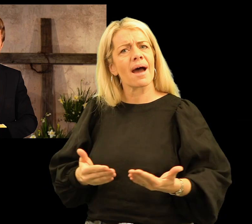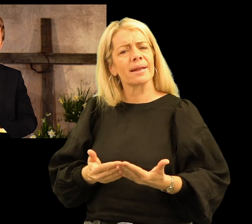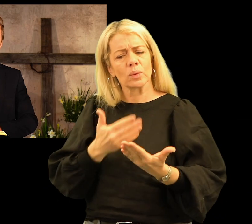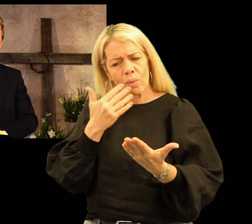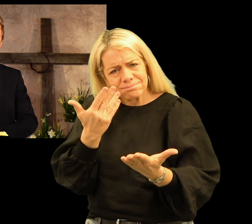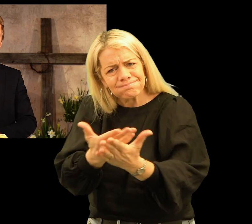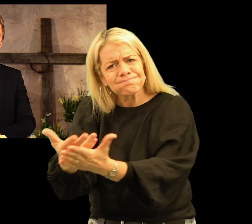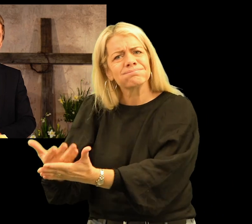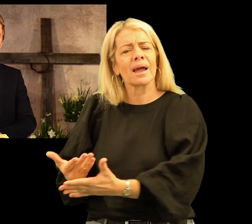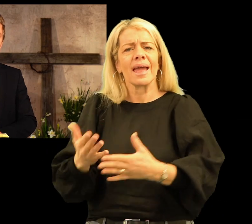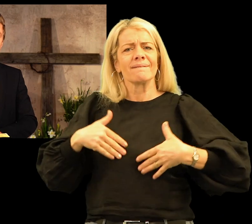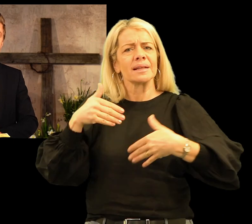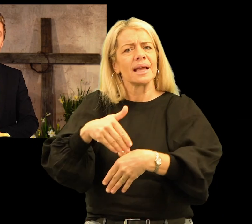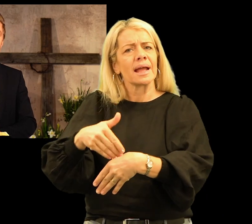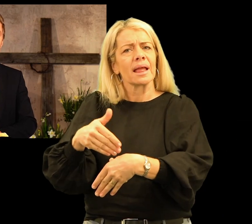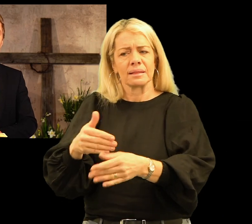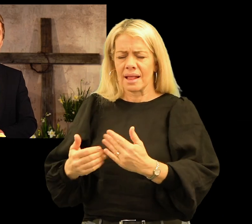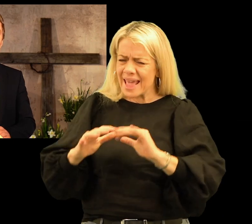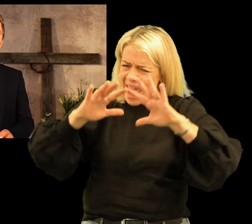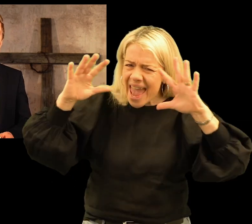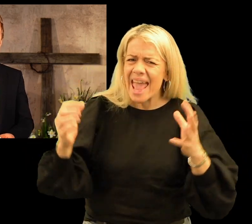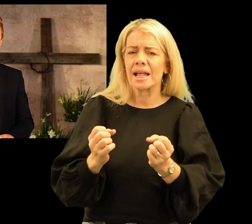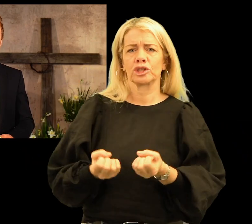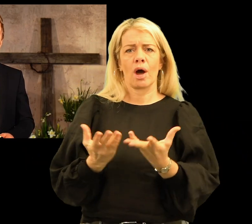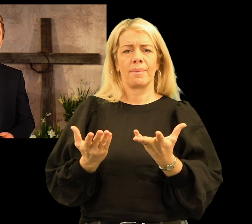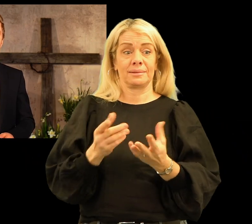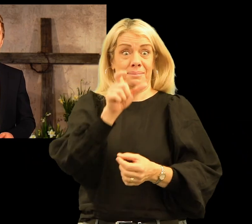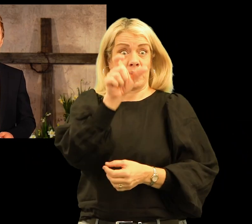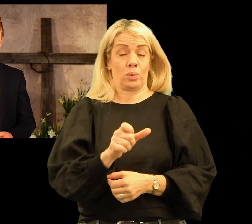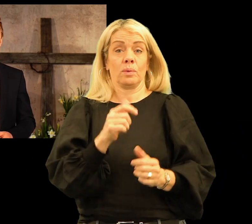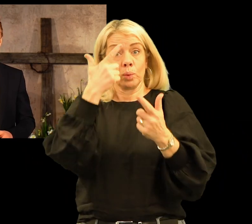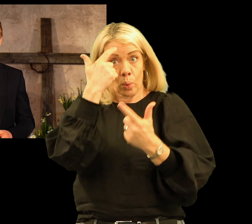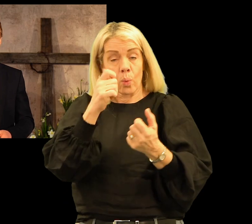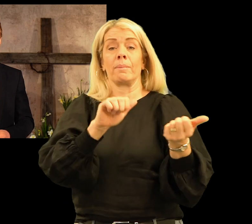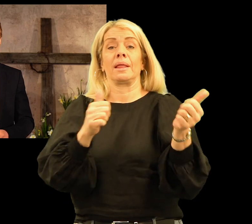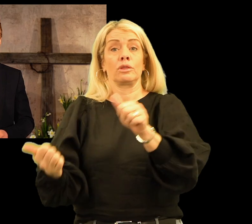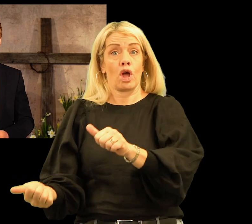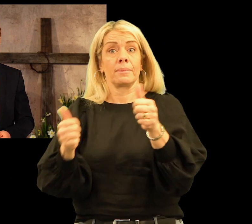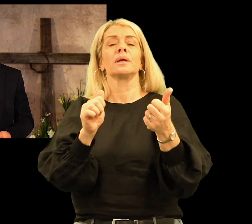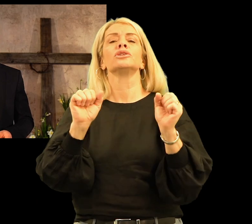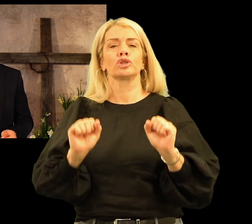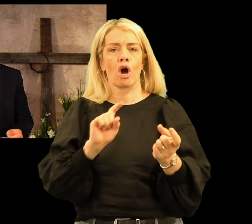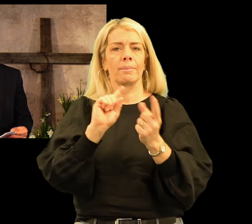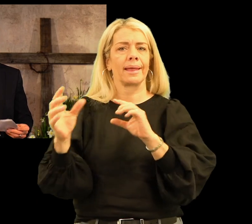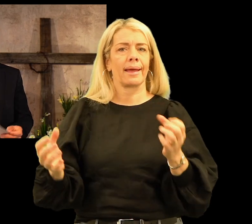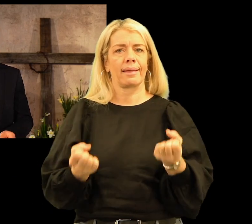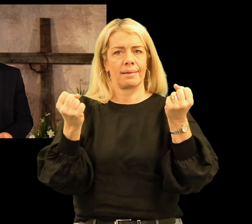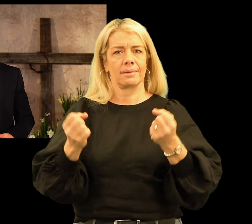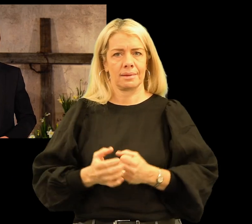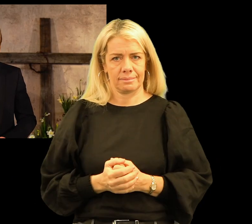för hela skapelsen. Den som tror och blir döpt ska bli räddad. Vi ber